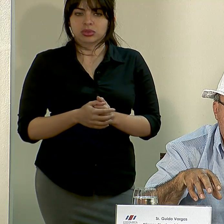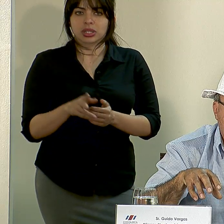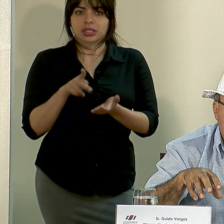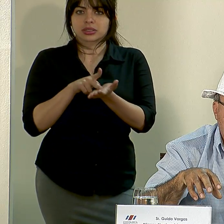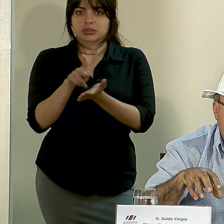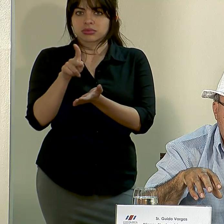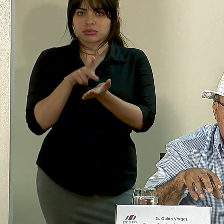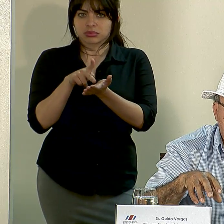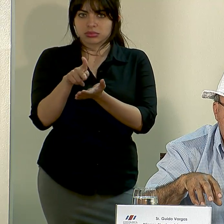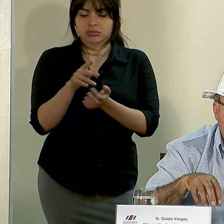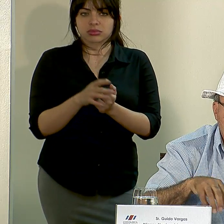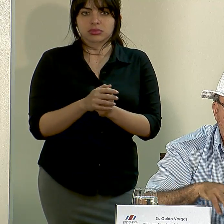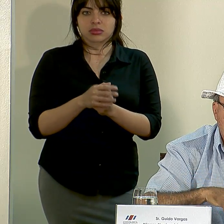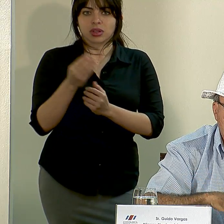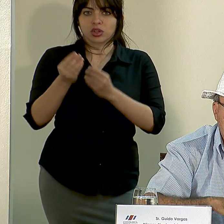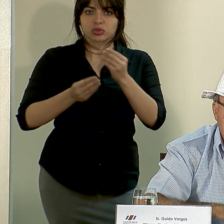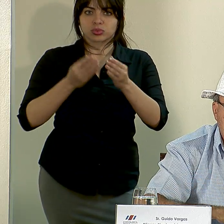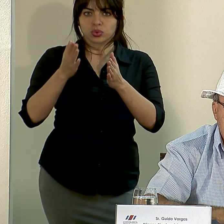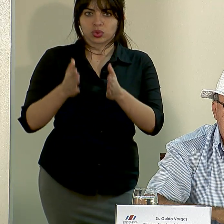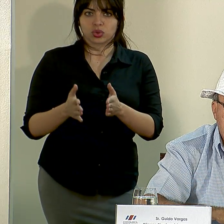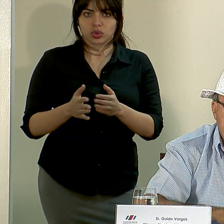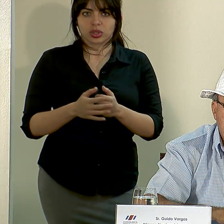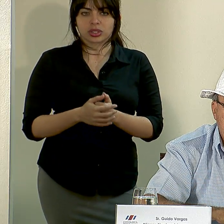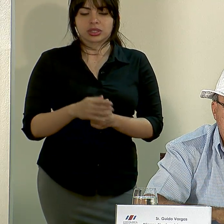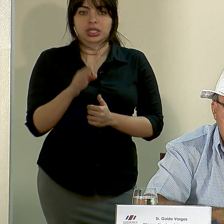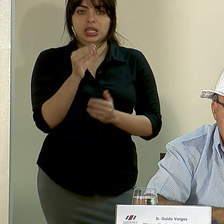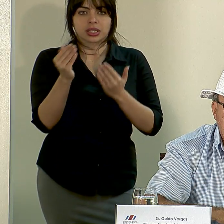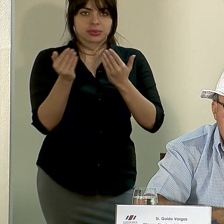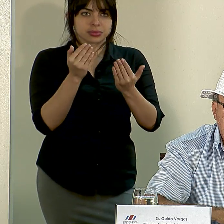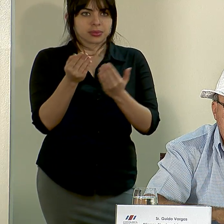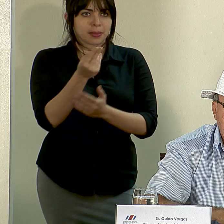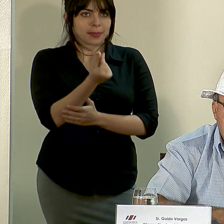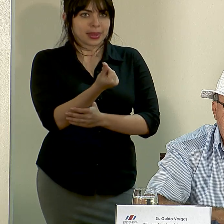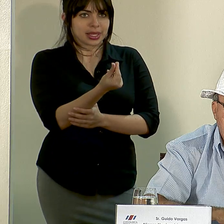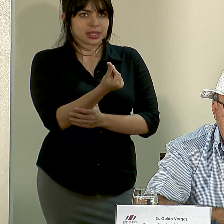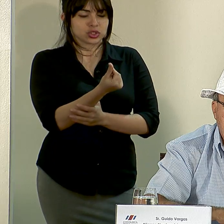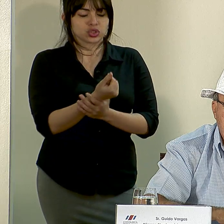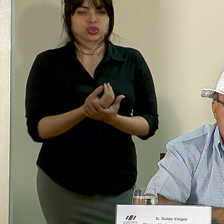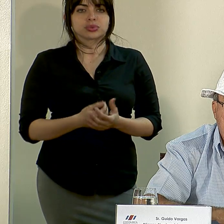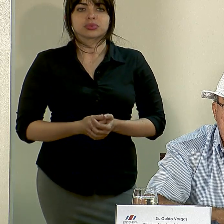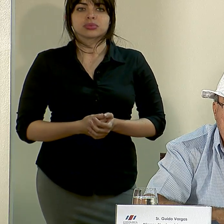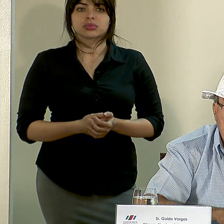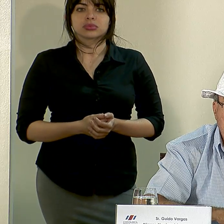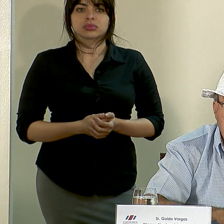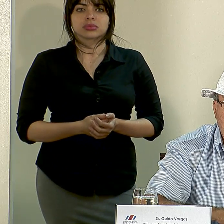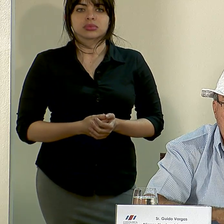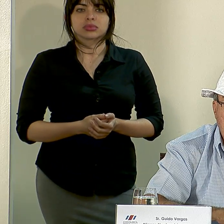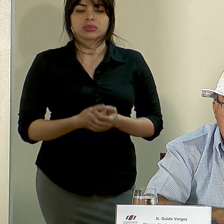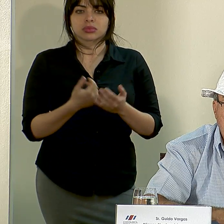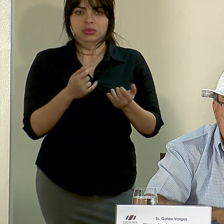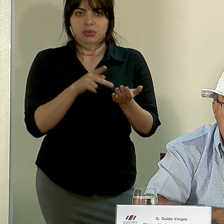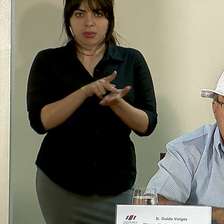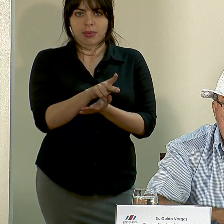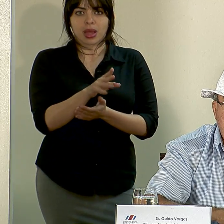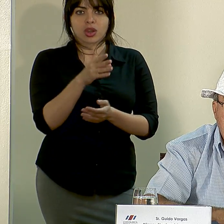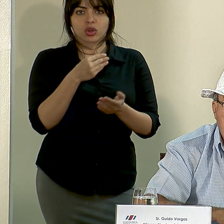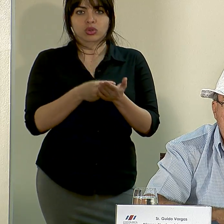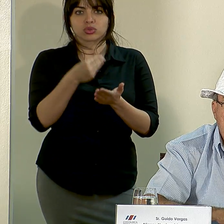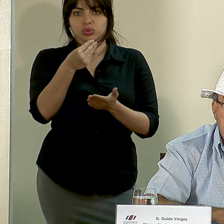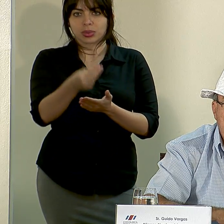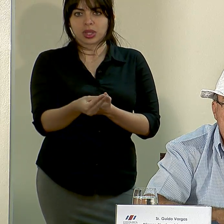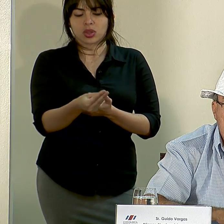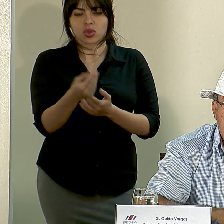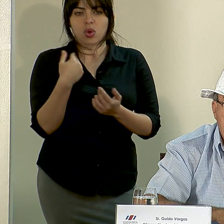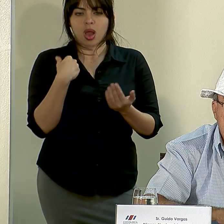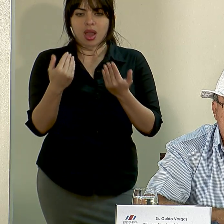pagando al productor y el precio que está pagando el consumidor. Hay